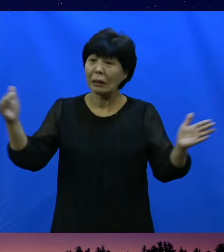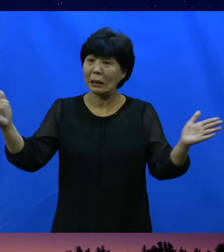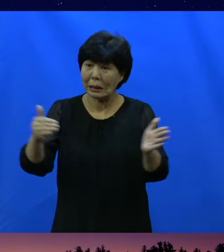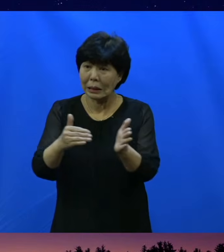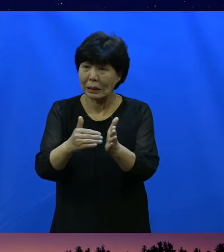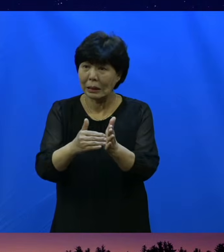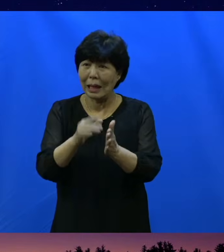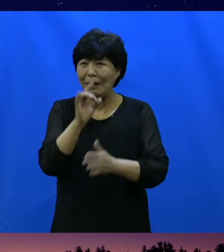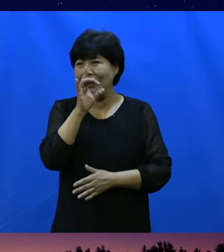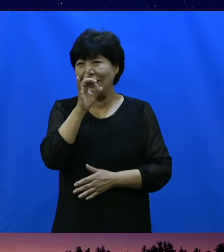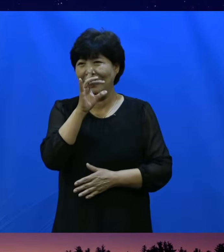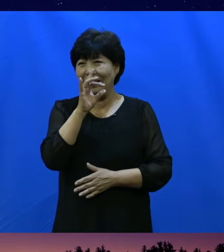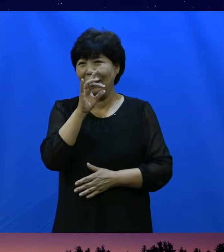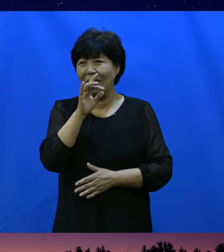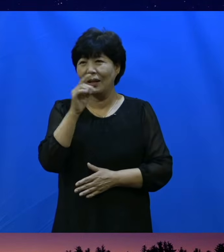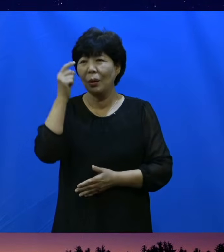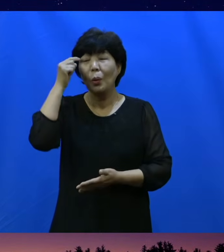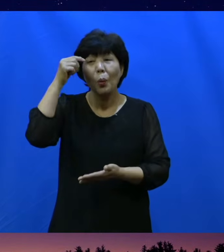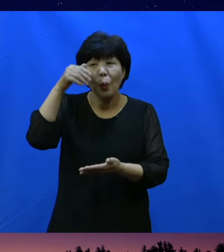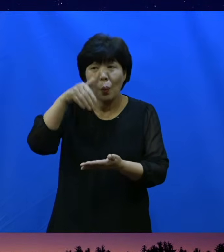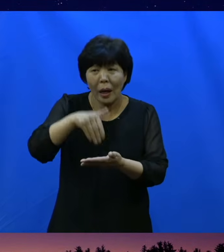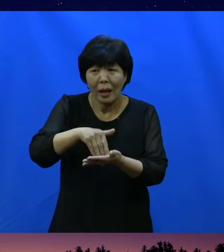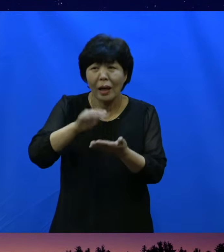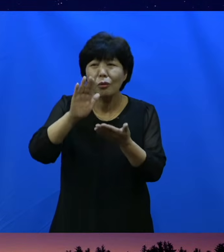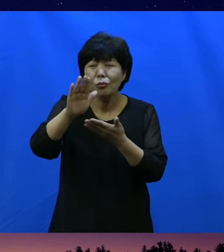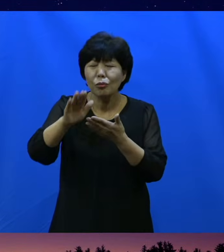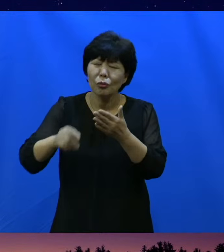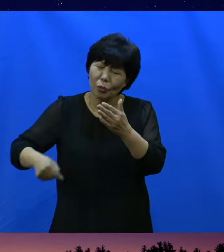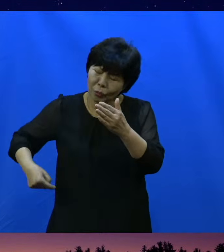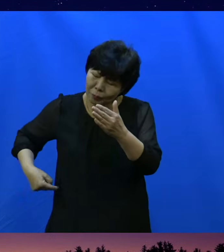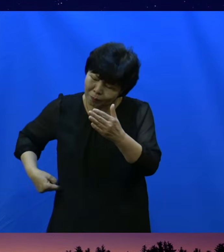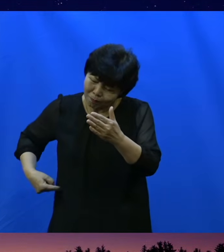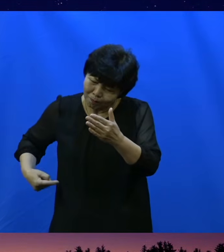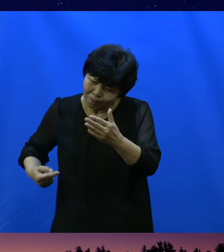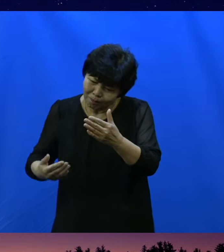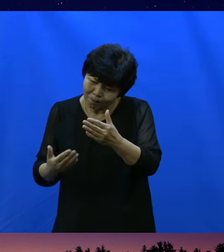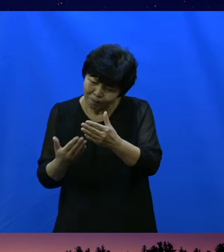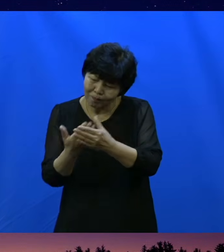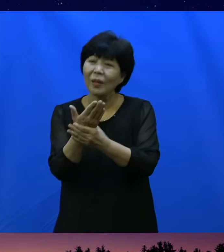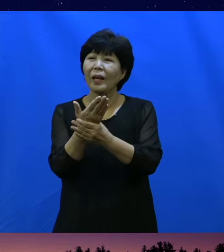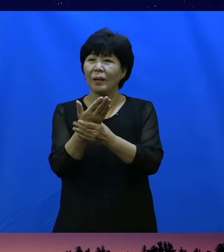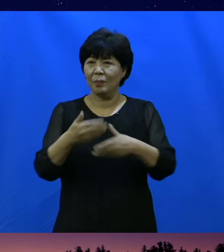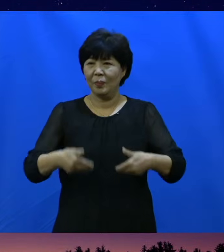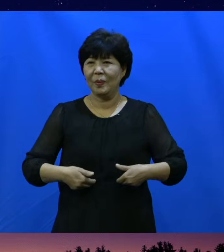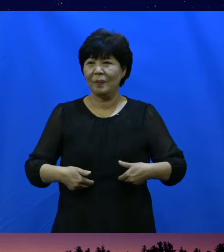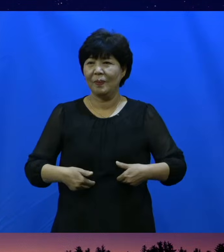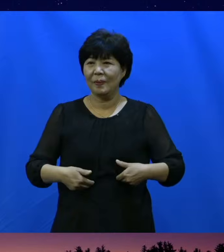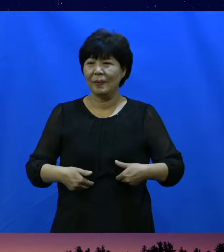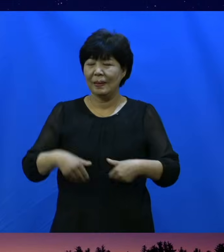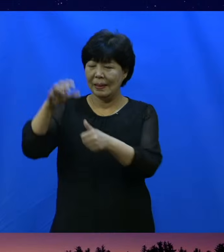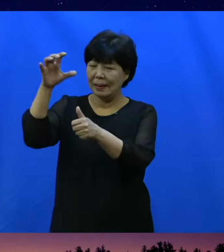여러분, 하나님의 책망은요, 준엄하지만 따뜻해요. 책망을 받을 때 회개로 나가면 되는 겁니다.